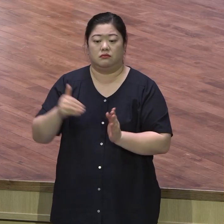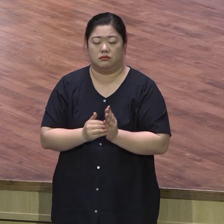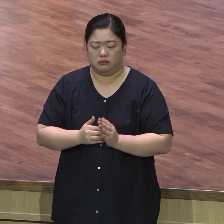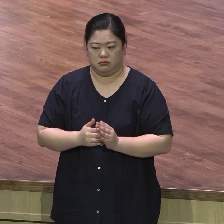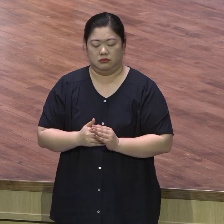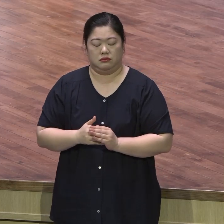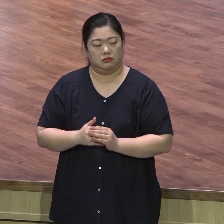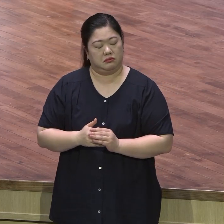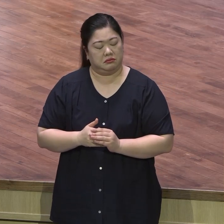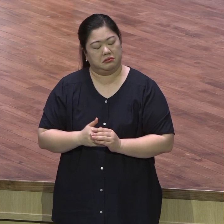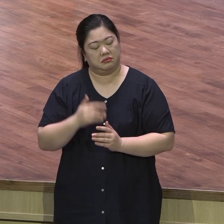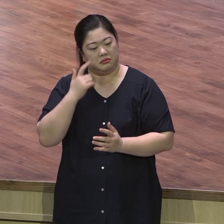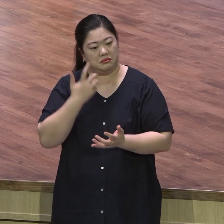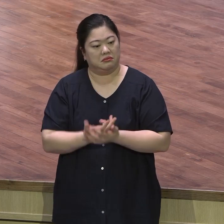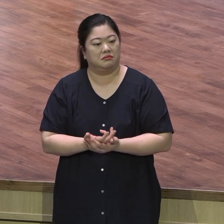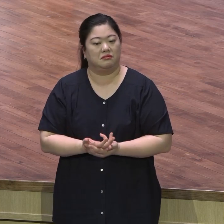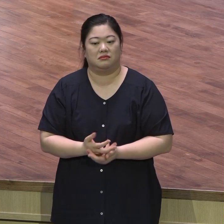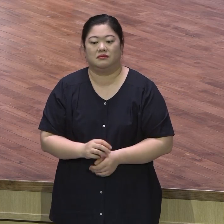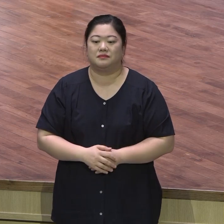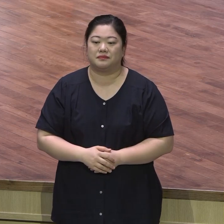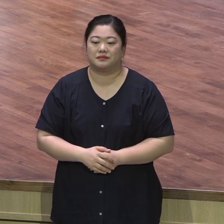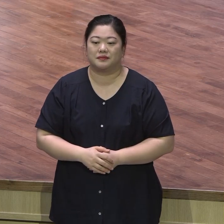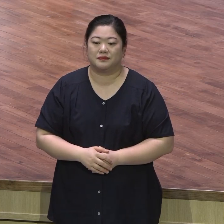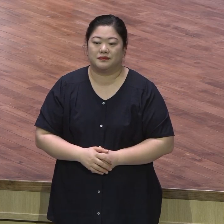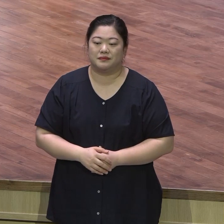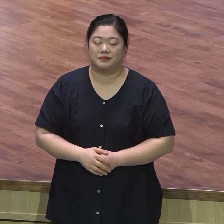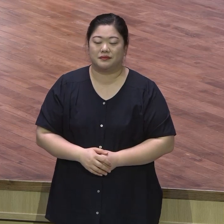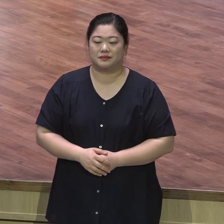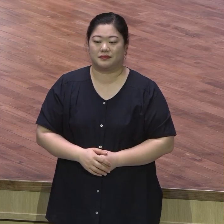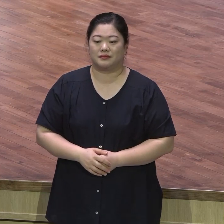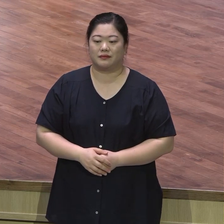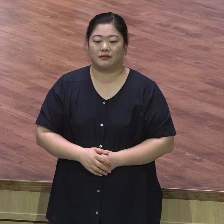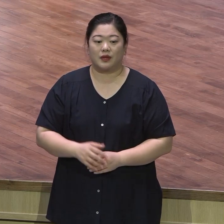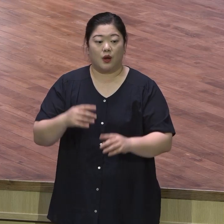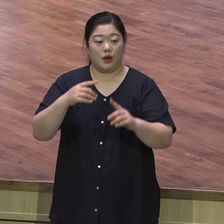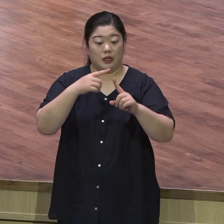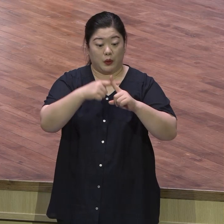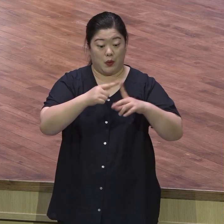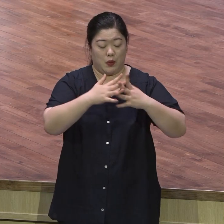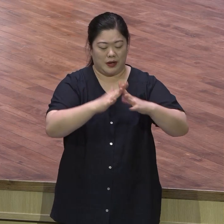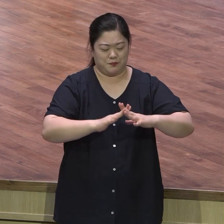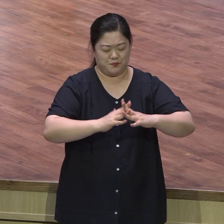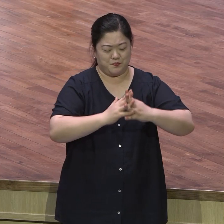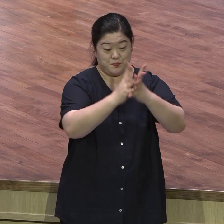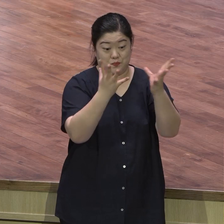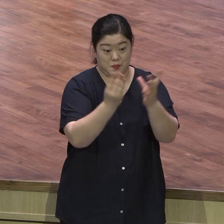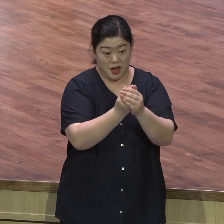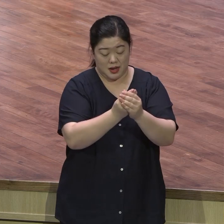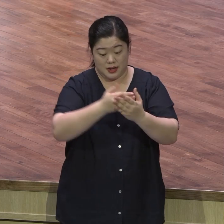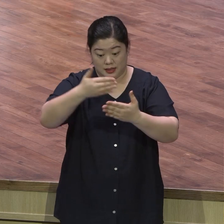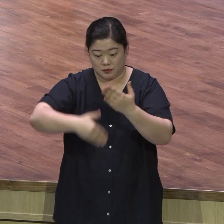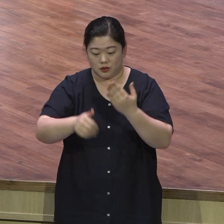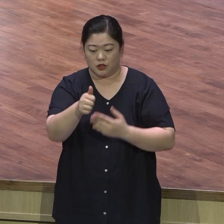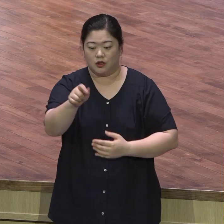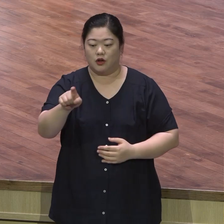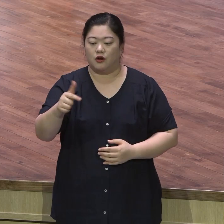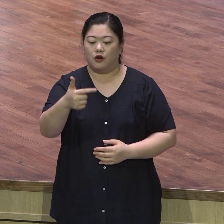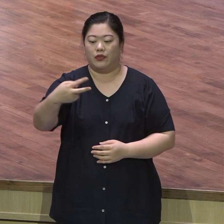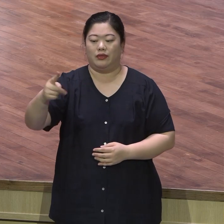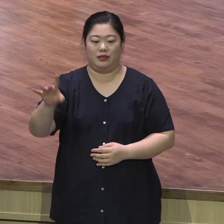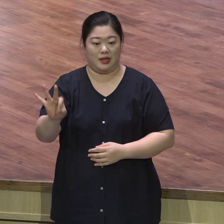이제 우리에게는요 성경건축에 있어서 본당 헌단한 마지막 미소에 남아있는데 성경에